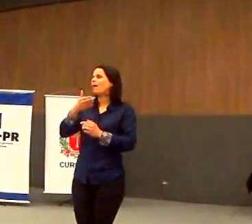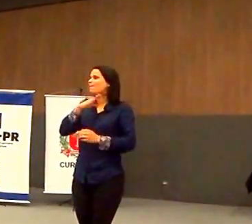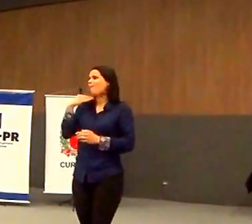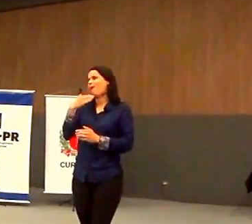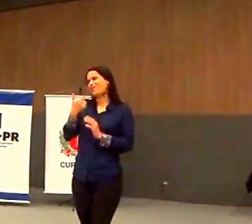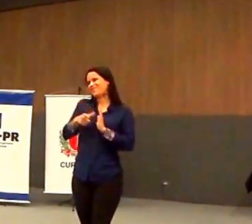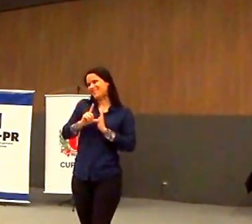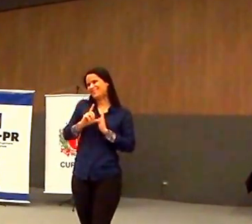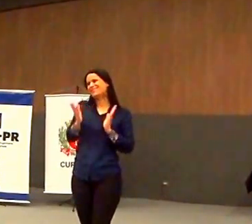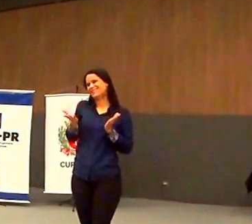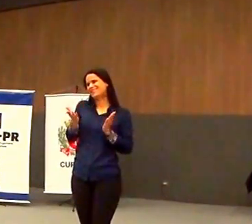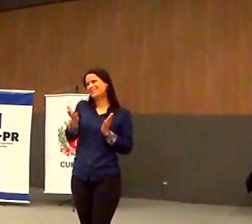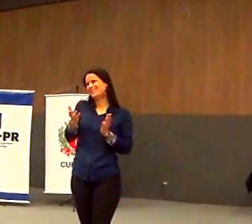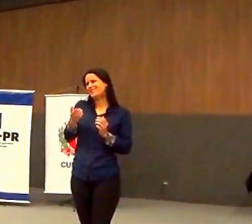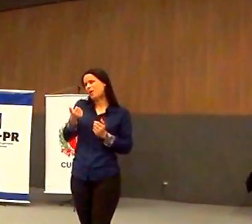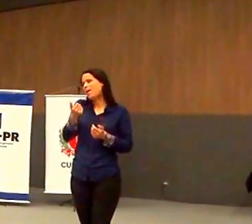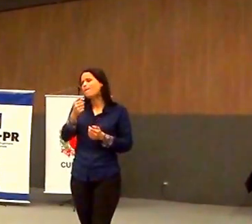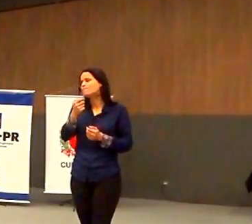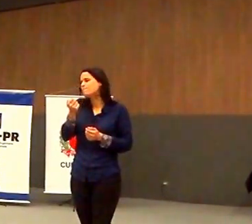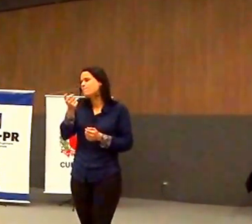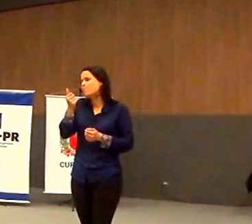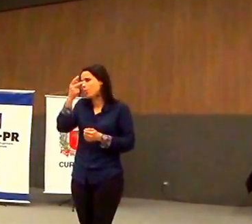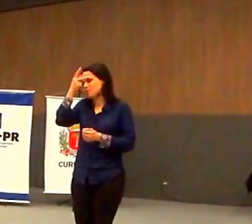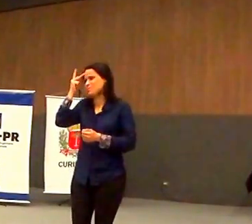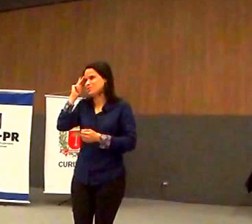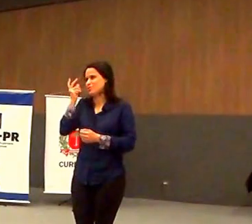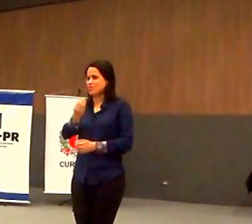Né? Nós temos um site que é